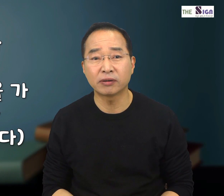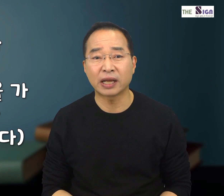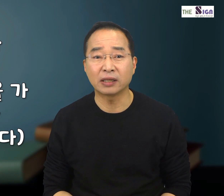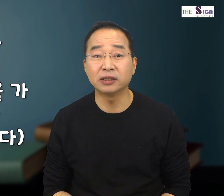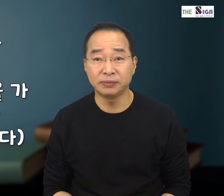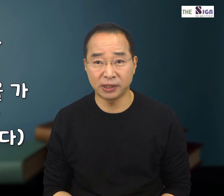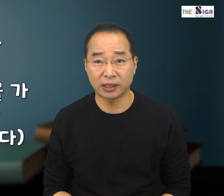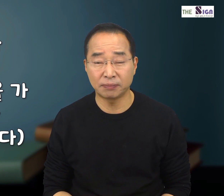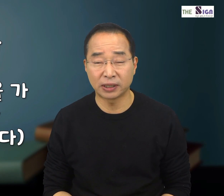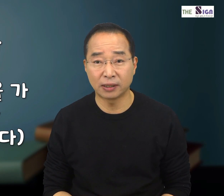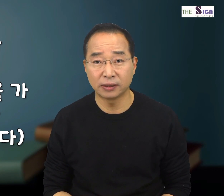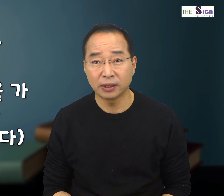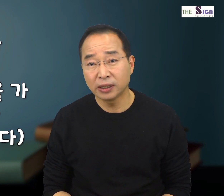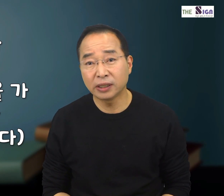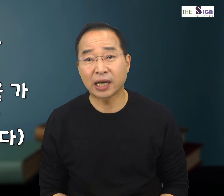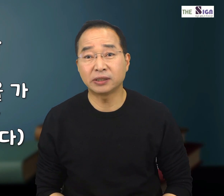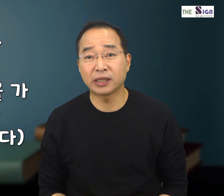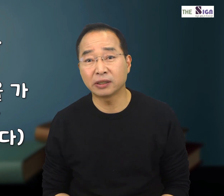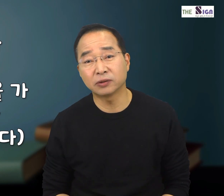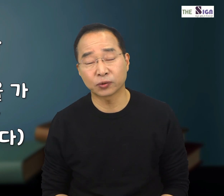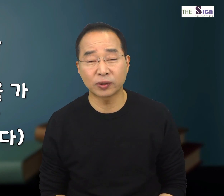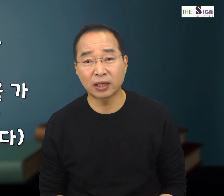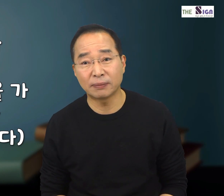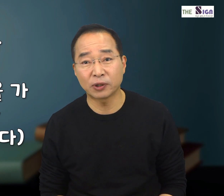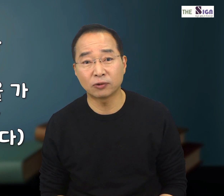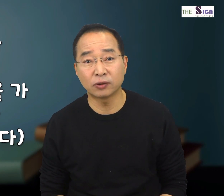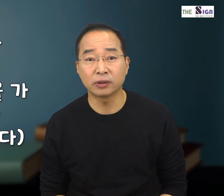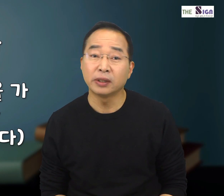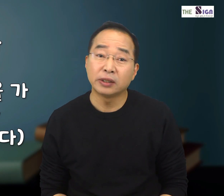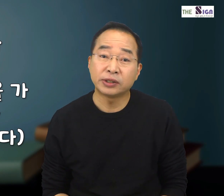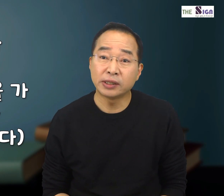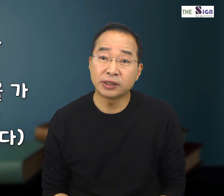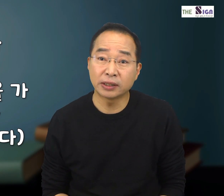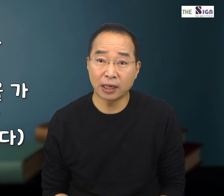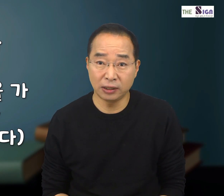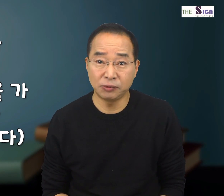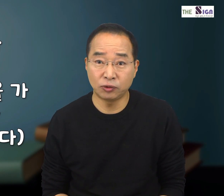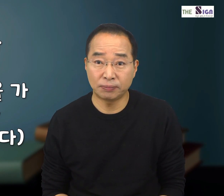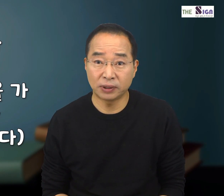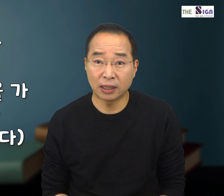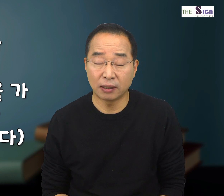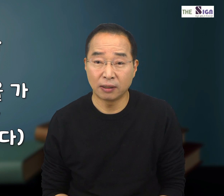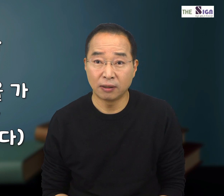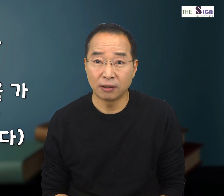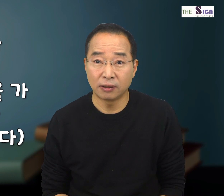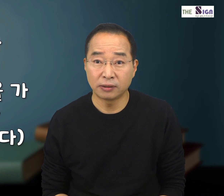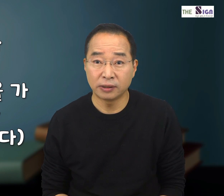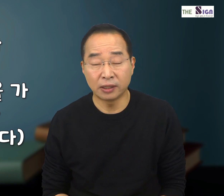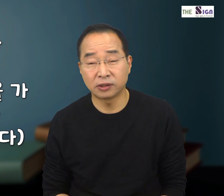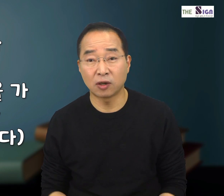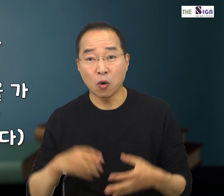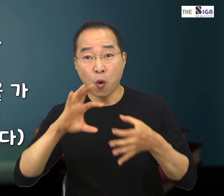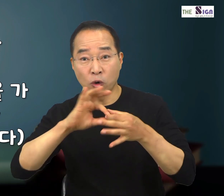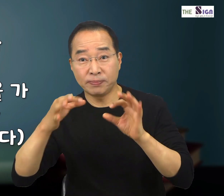라는 의미가 됩니다. 이 가지다는 또 다른 한편으로 쟁취하다라는 의미도 됩니다. 예를 들어